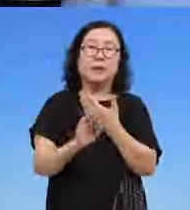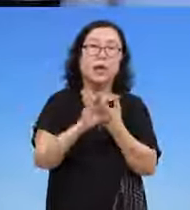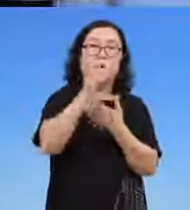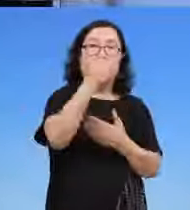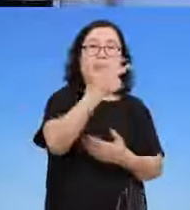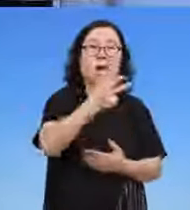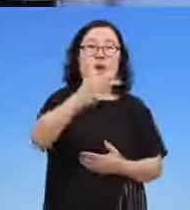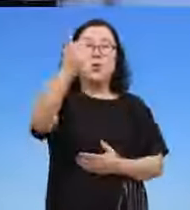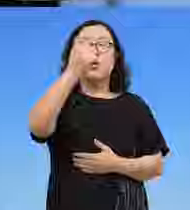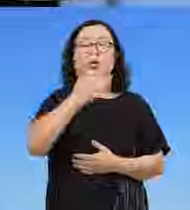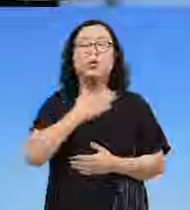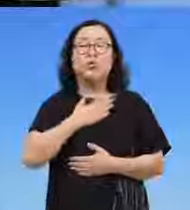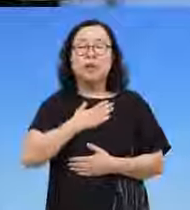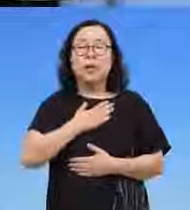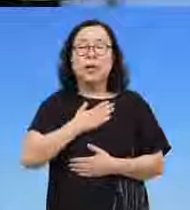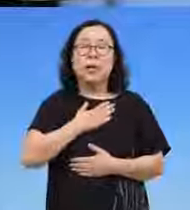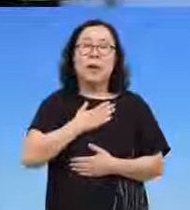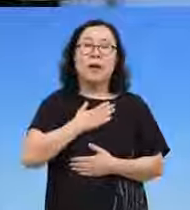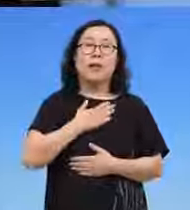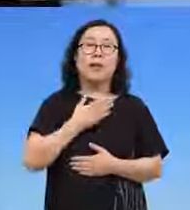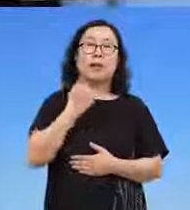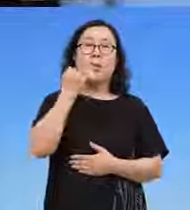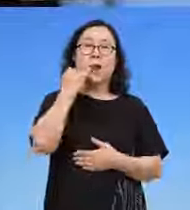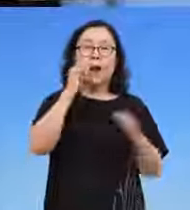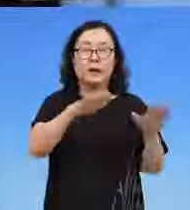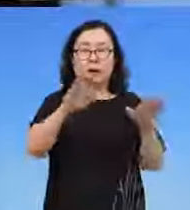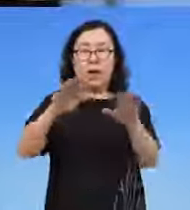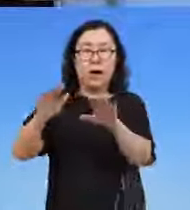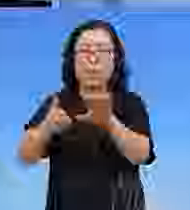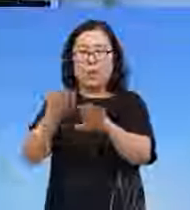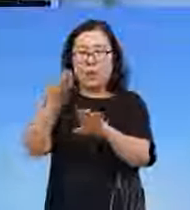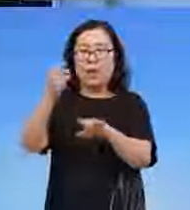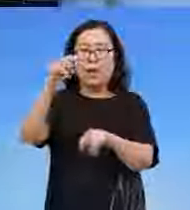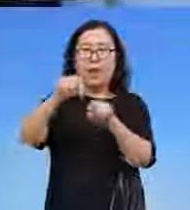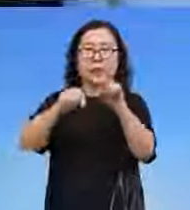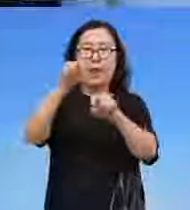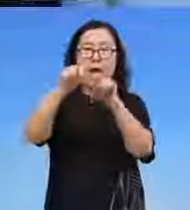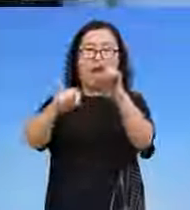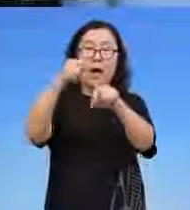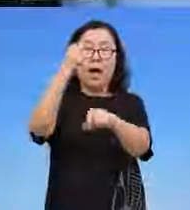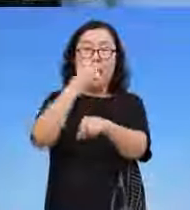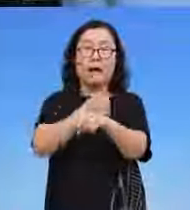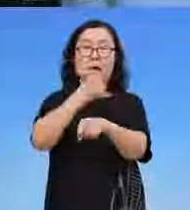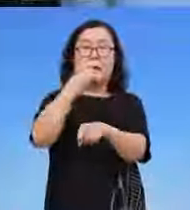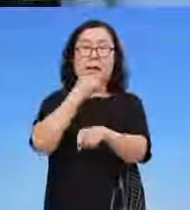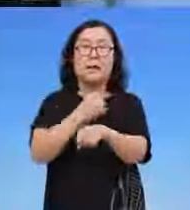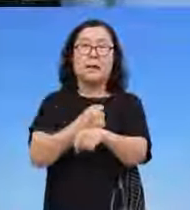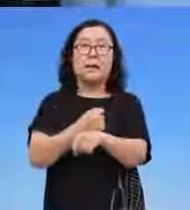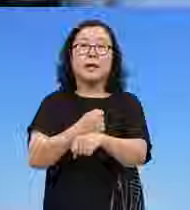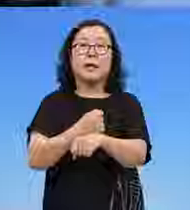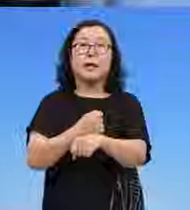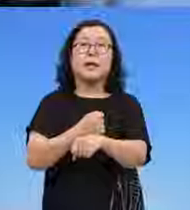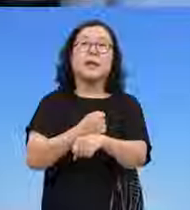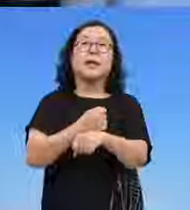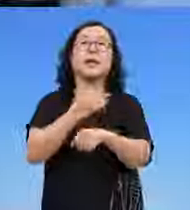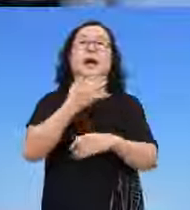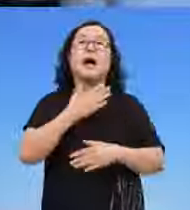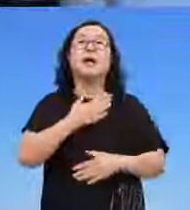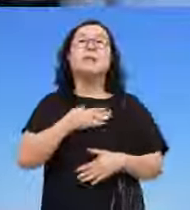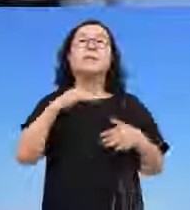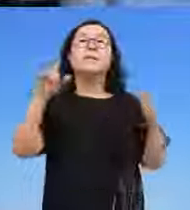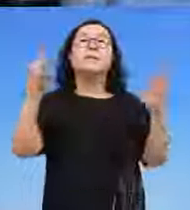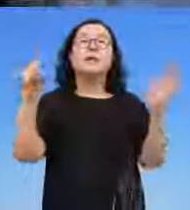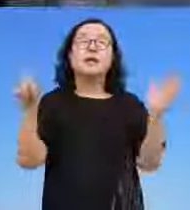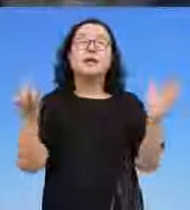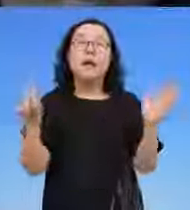주가 나로 바다 위 걷게 하네. 이 믿음을 마음을 가지고 믿음을 선포합니다.